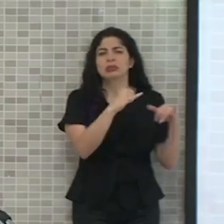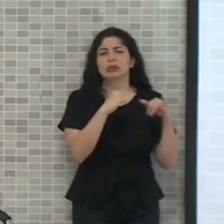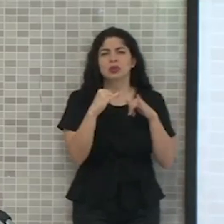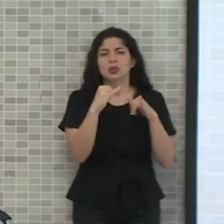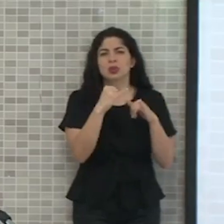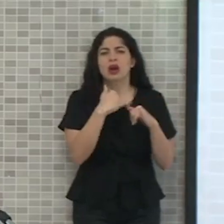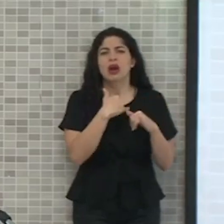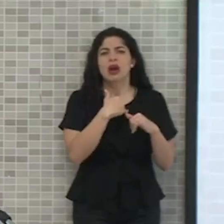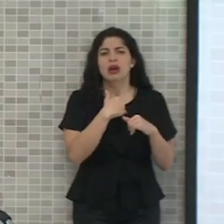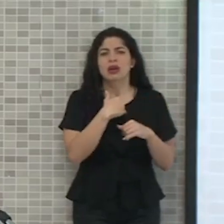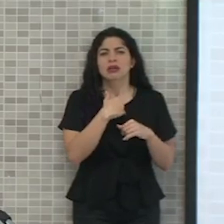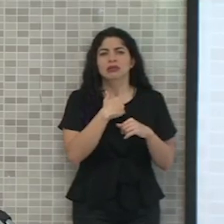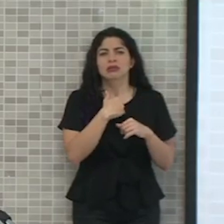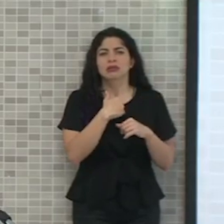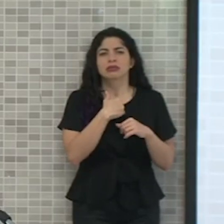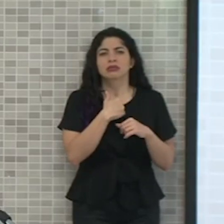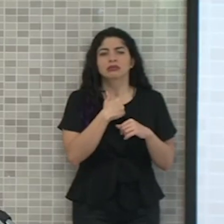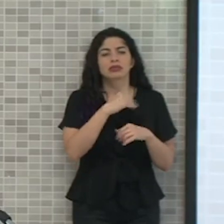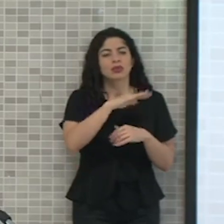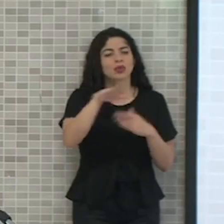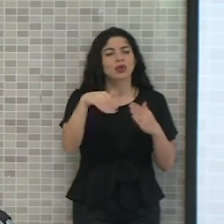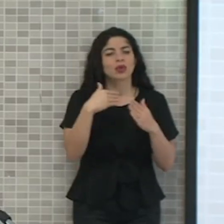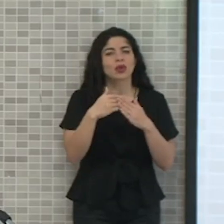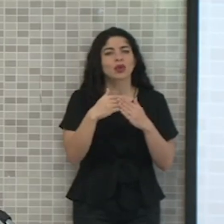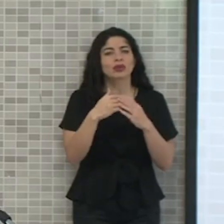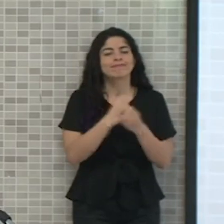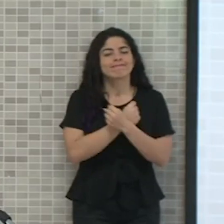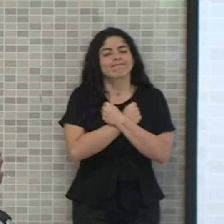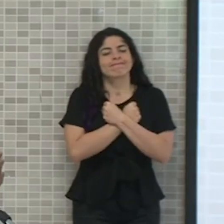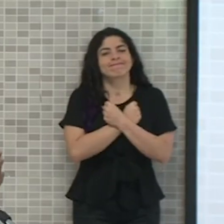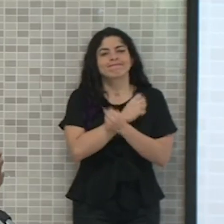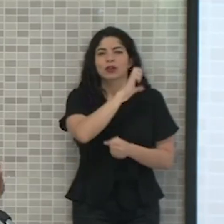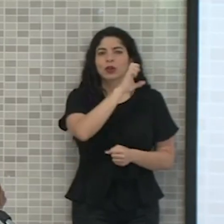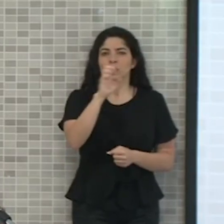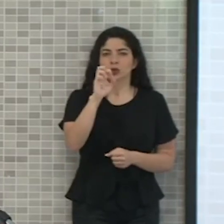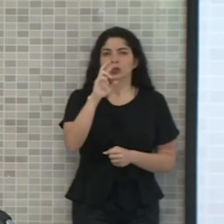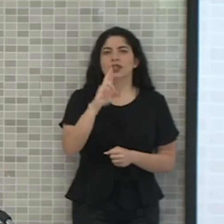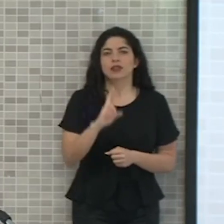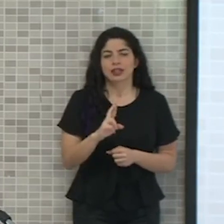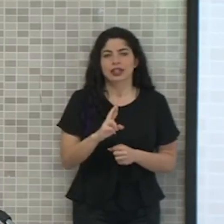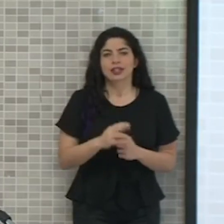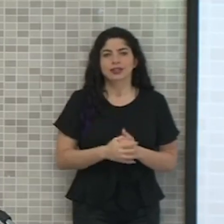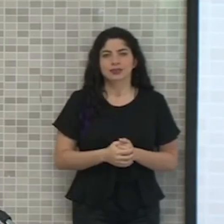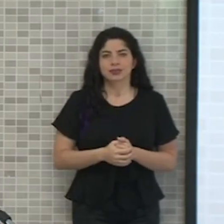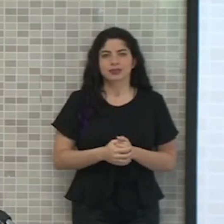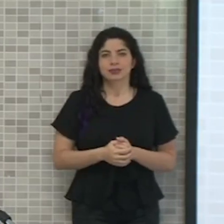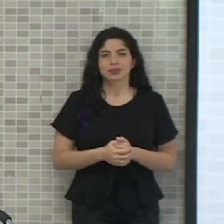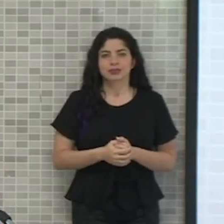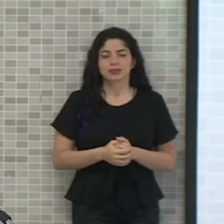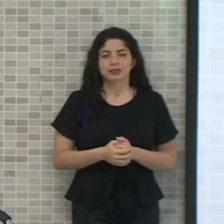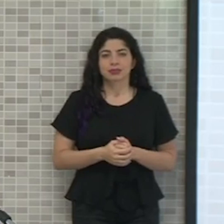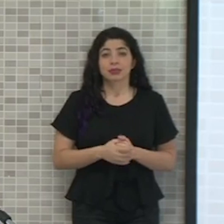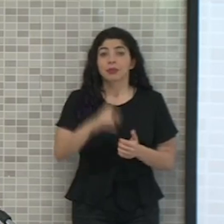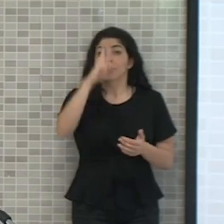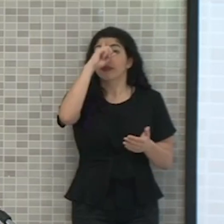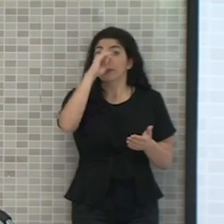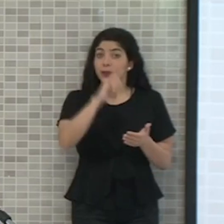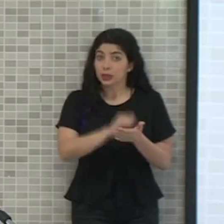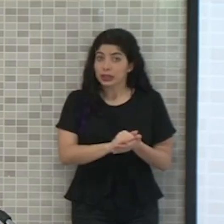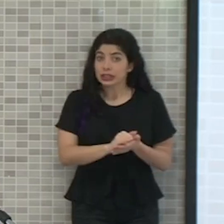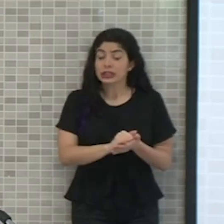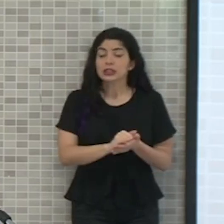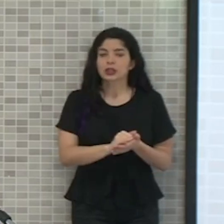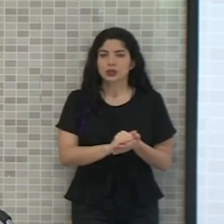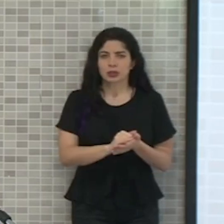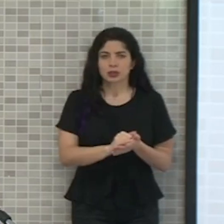denominador que amamos a Costa Rica. Por eso,